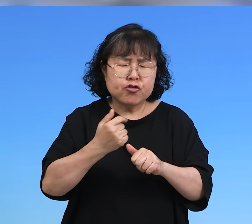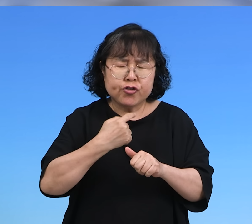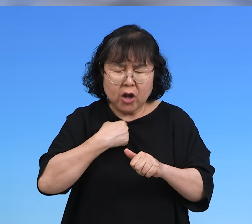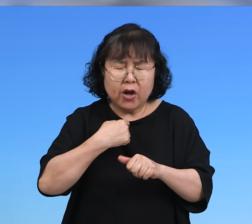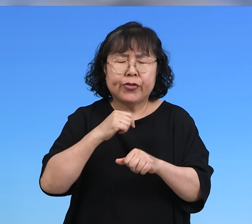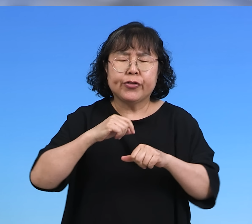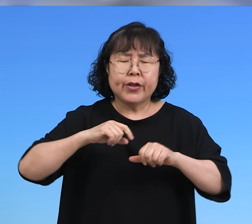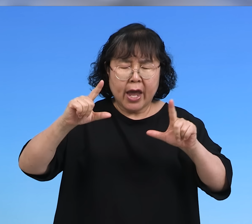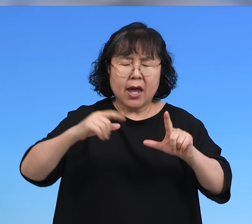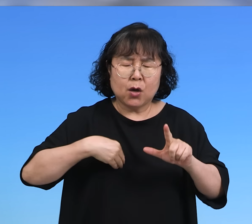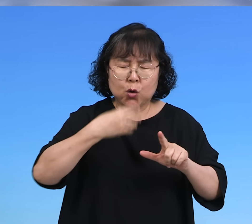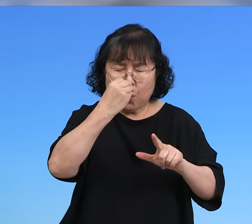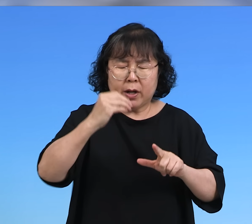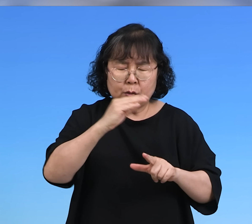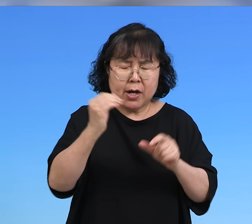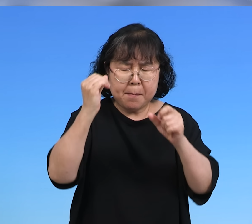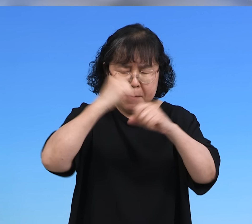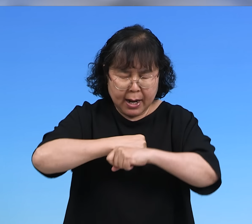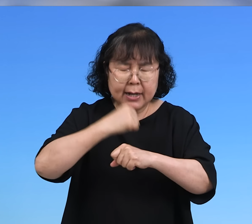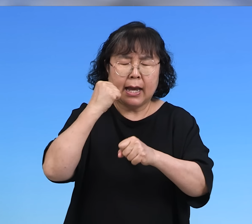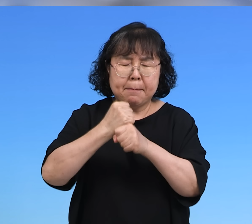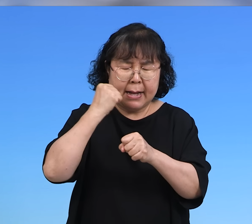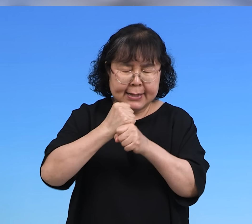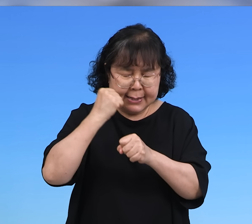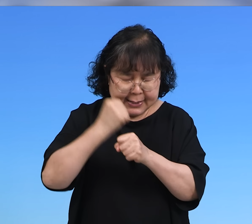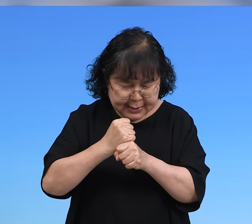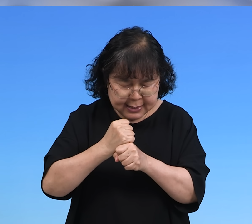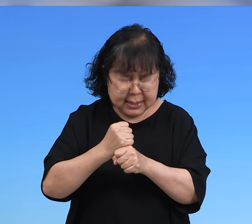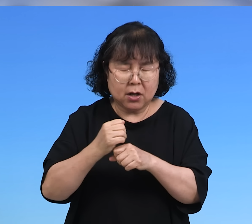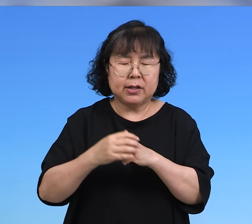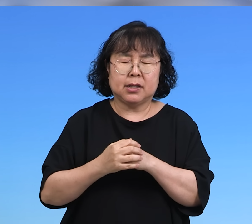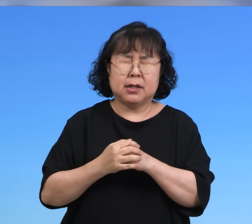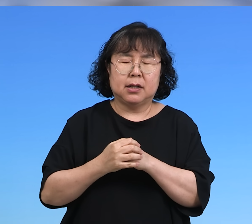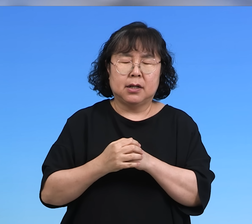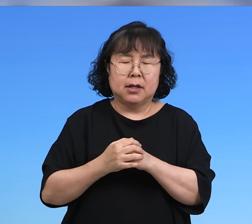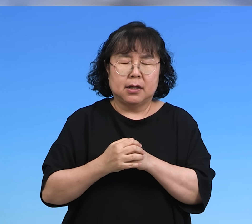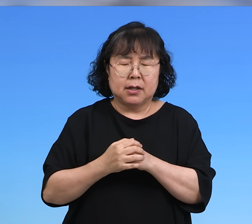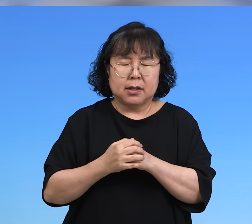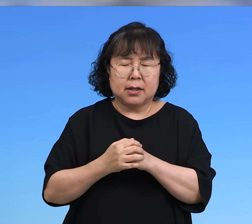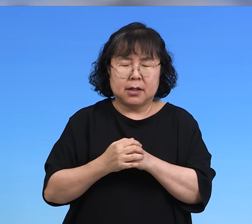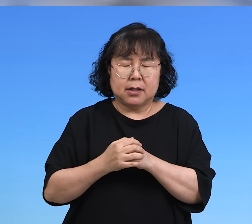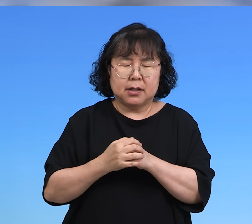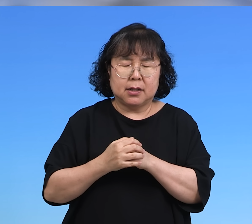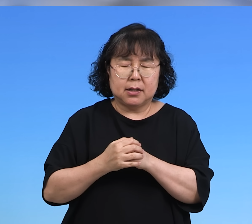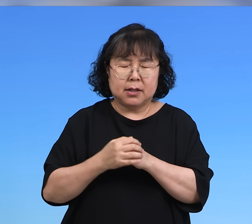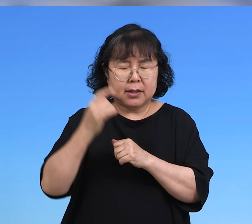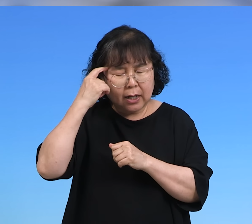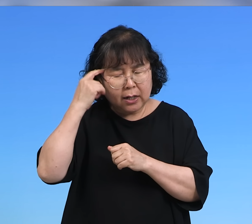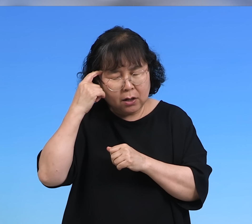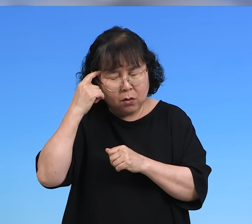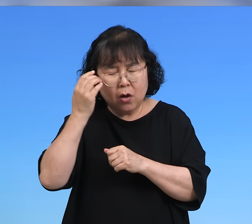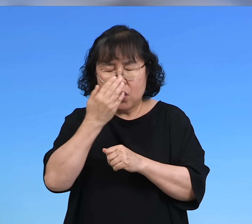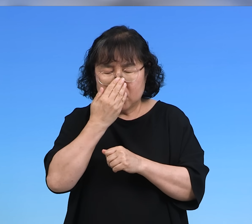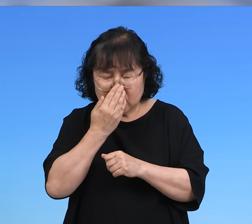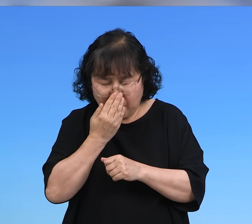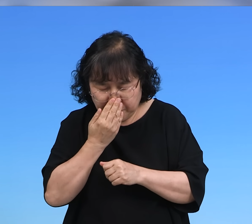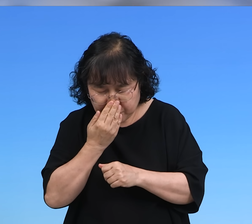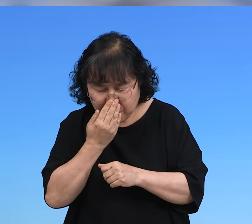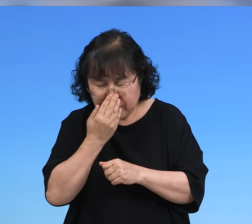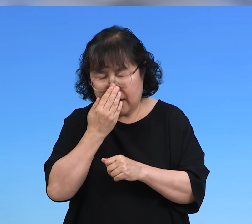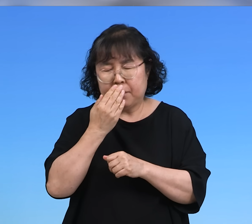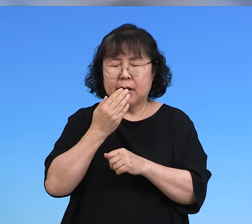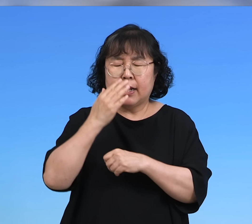망하게 만든다는 사실을 기억하고, 뭐가 교만이냐 물으면 교양이 교만이 아니라 철저하게 하나님을 의지하는